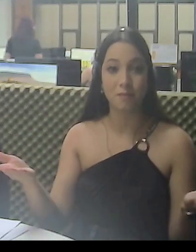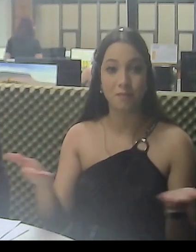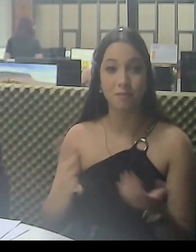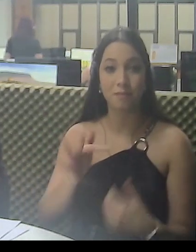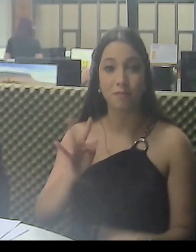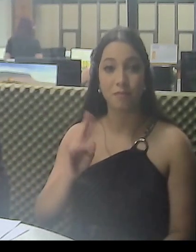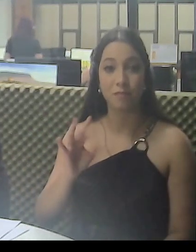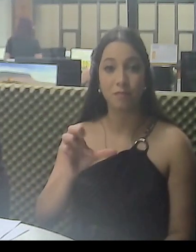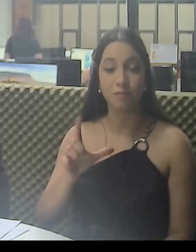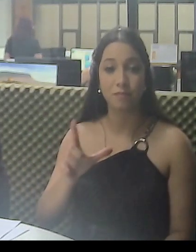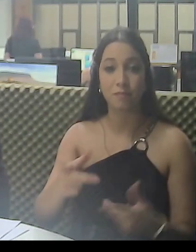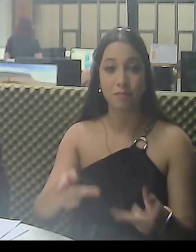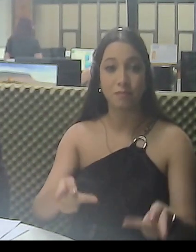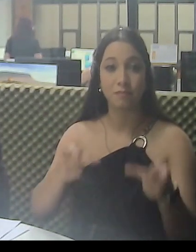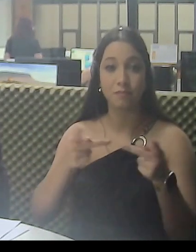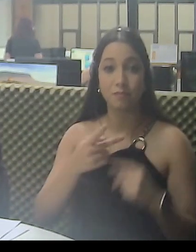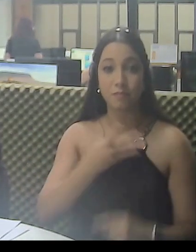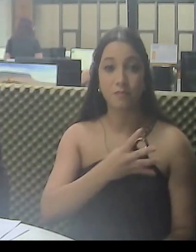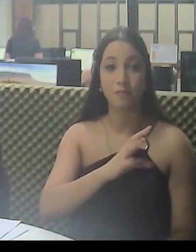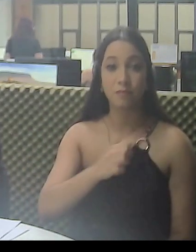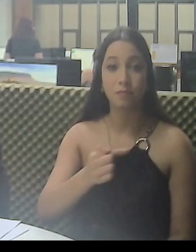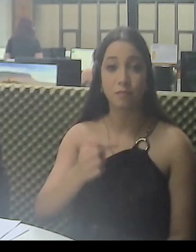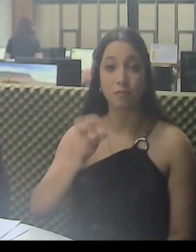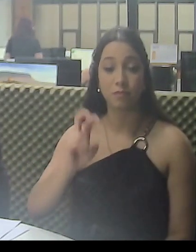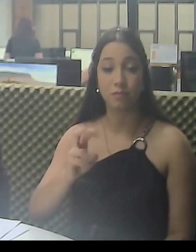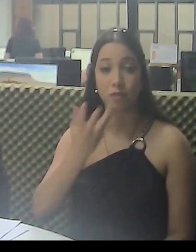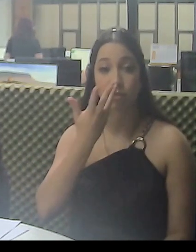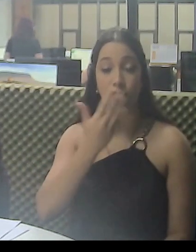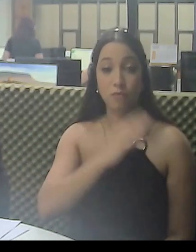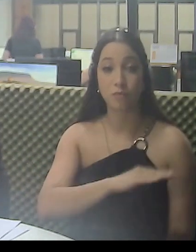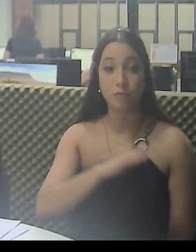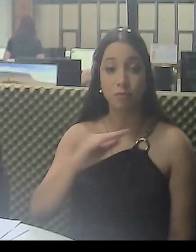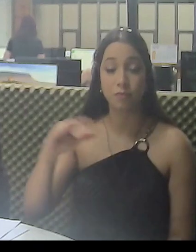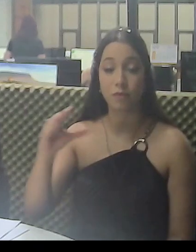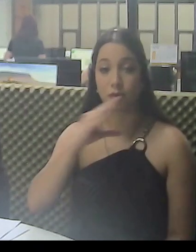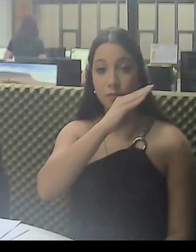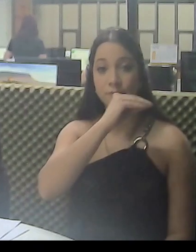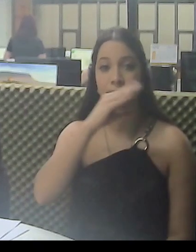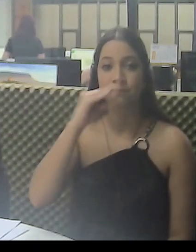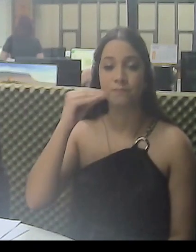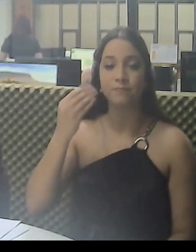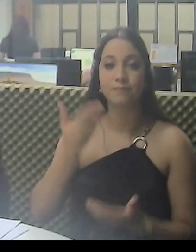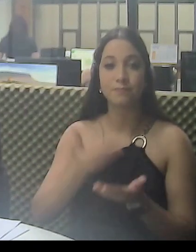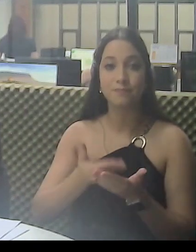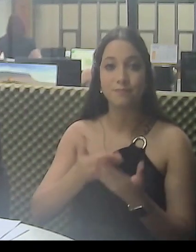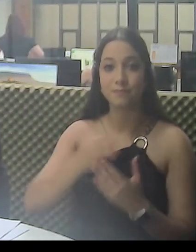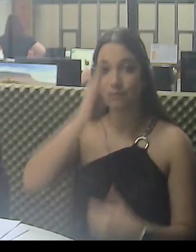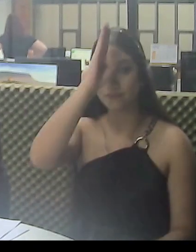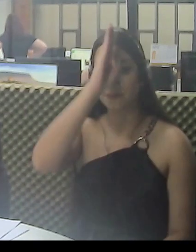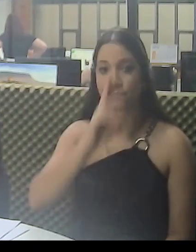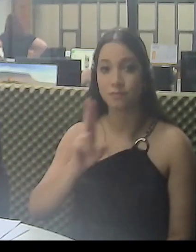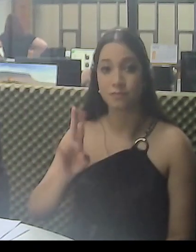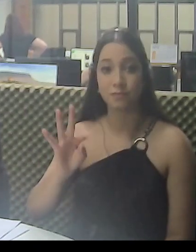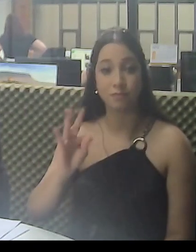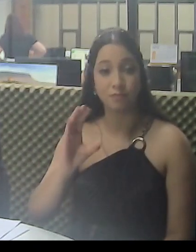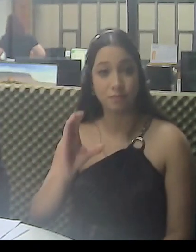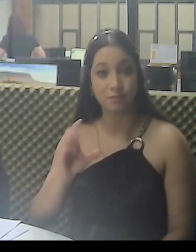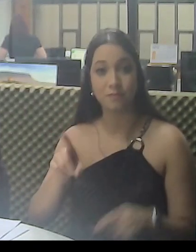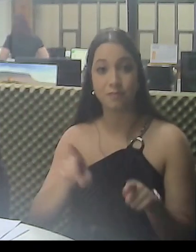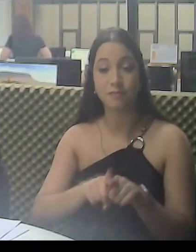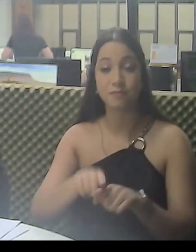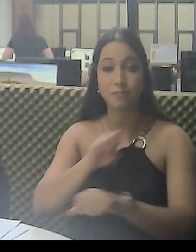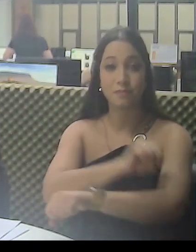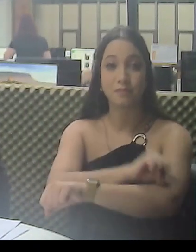tem capacidade para atender 475 crianças e adolescentes, com aulas gratuitas no UTC e